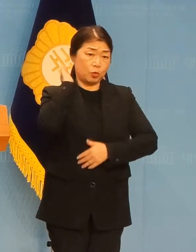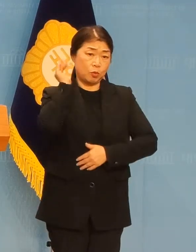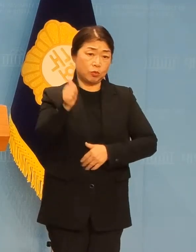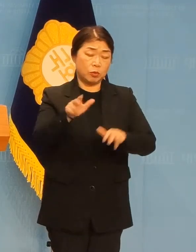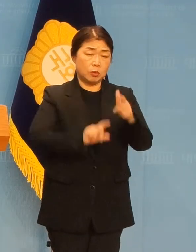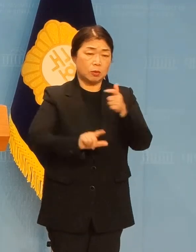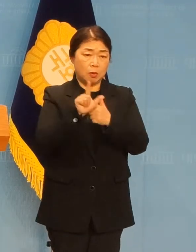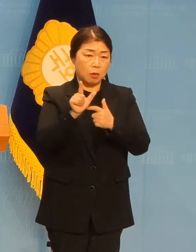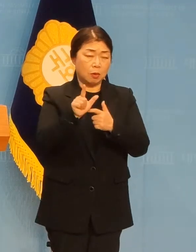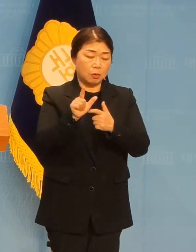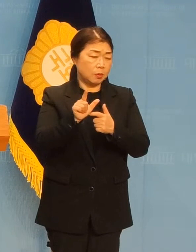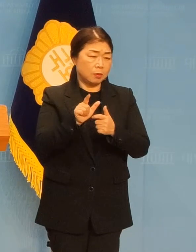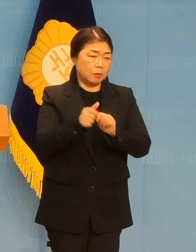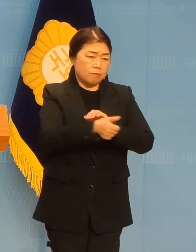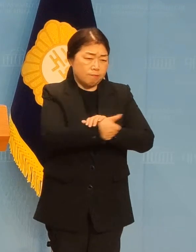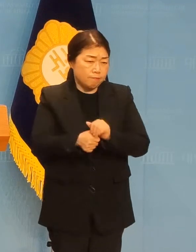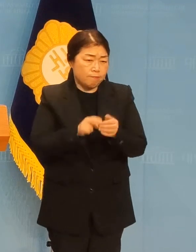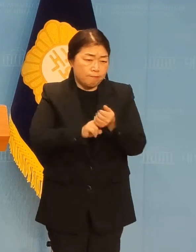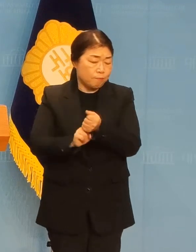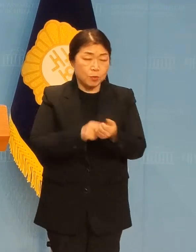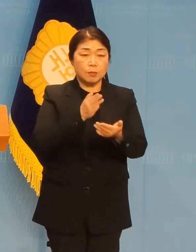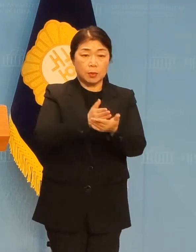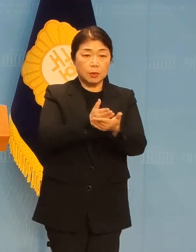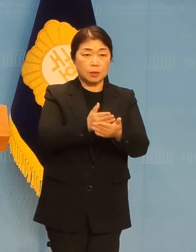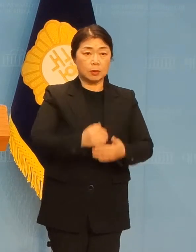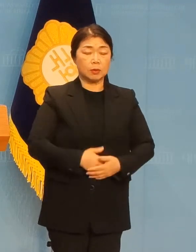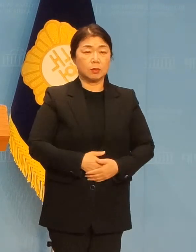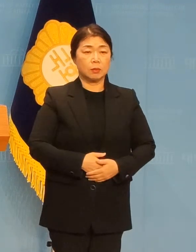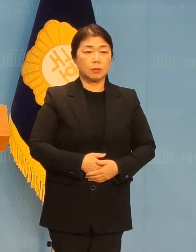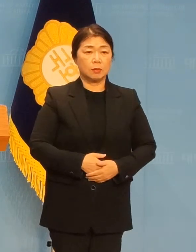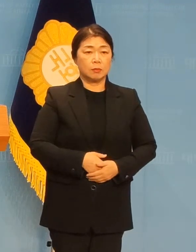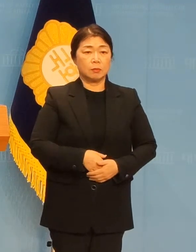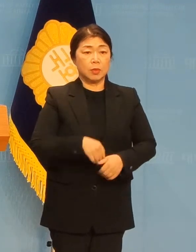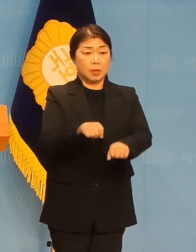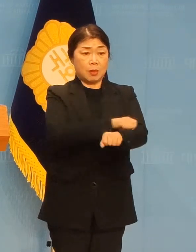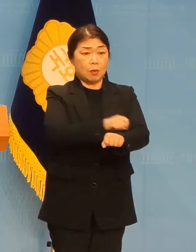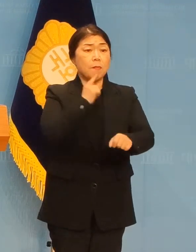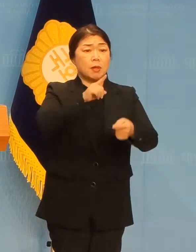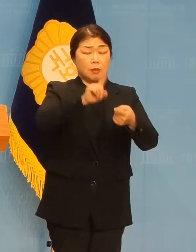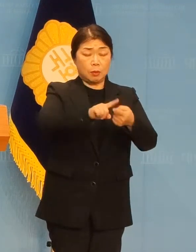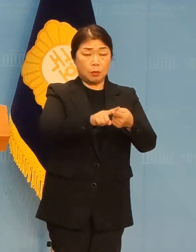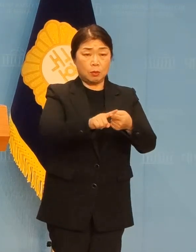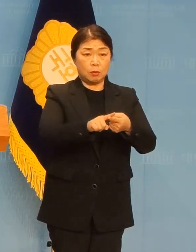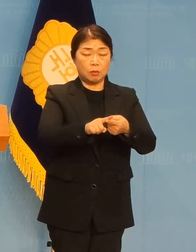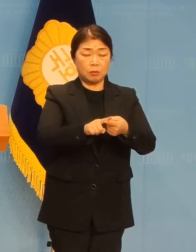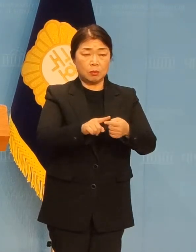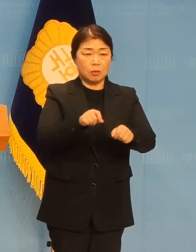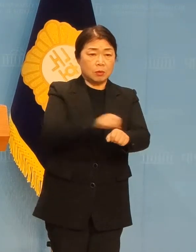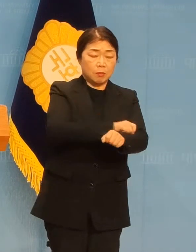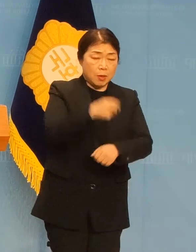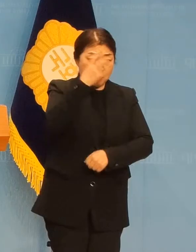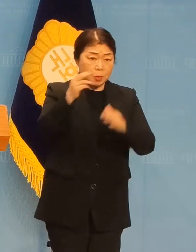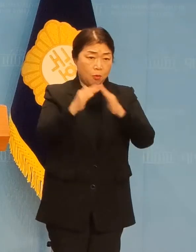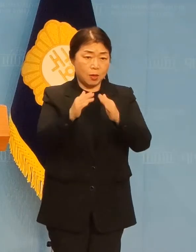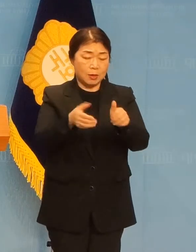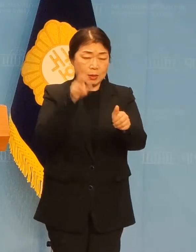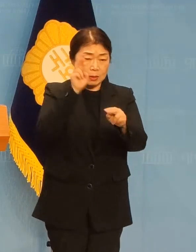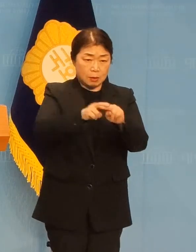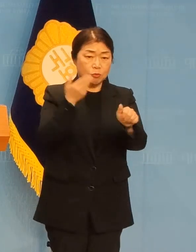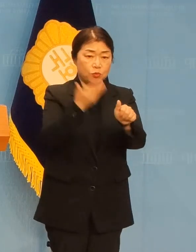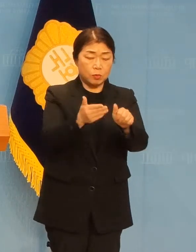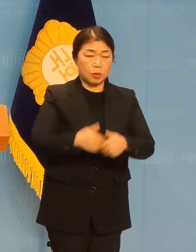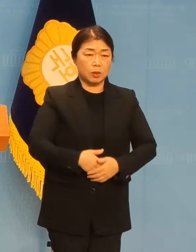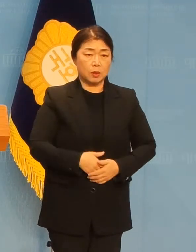됩니다. 대통령이 스스로 약속했던 특별감찰관을 즉각 임명해야 합니다.